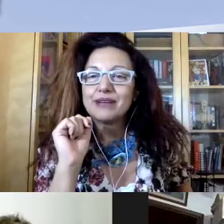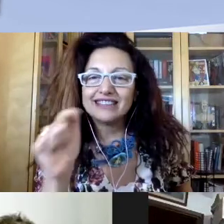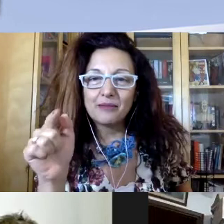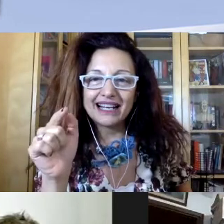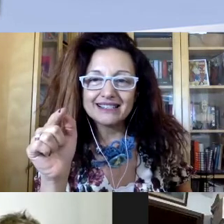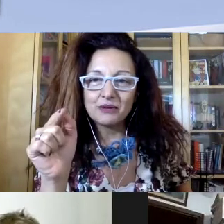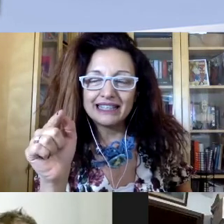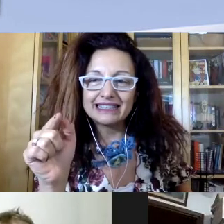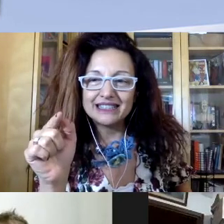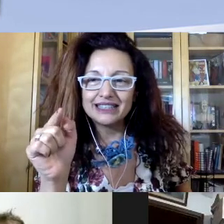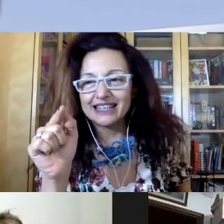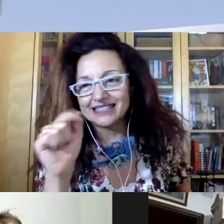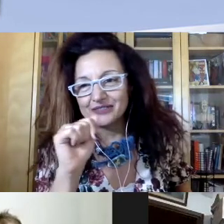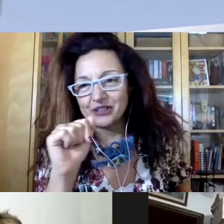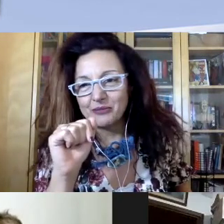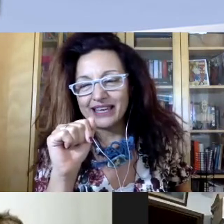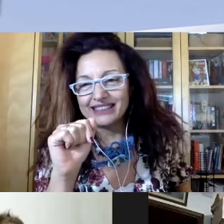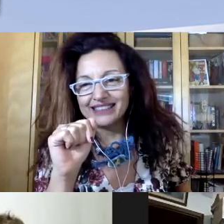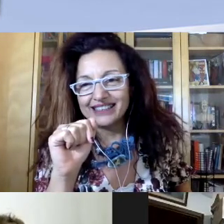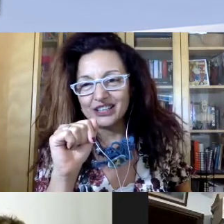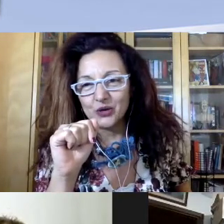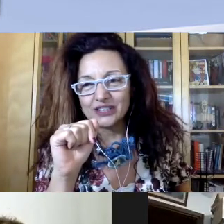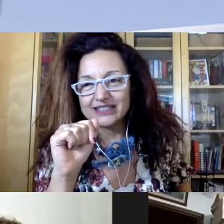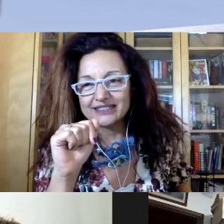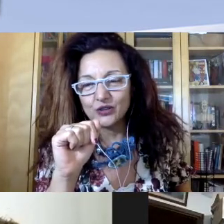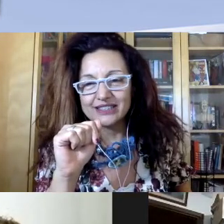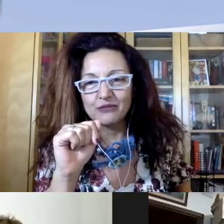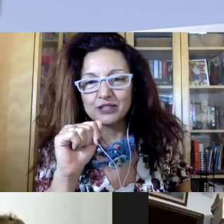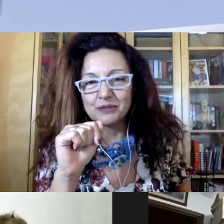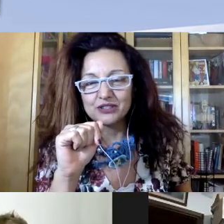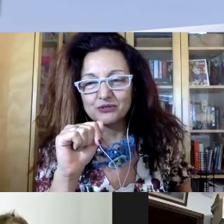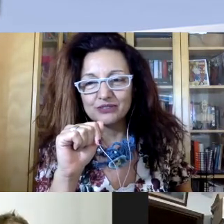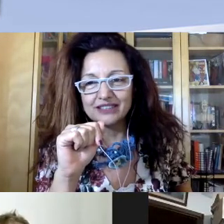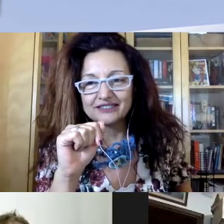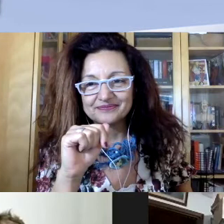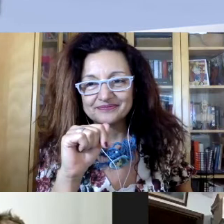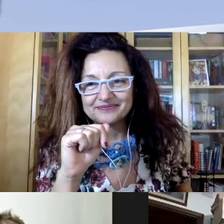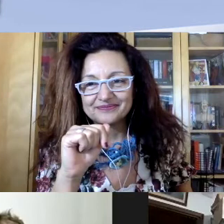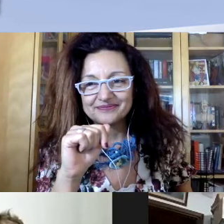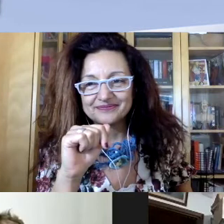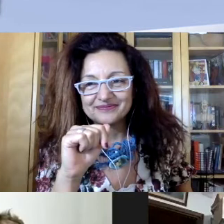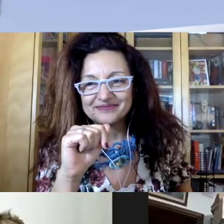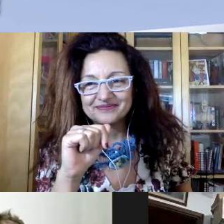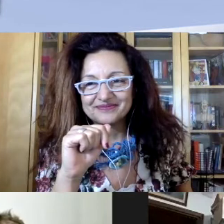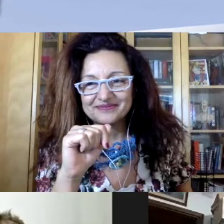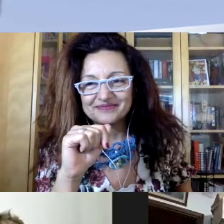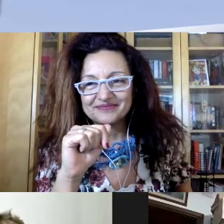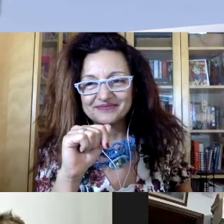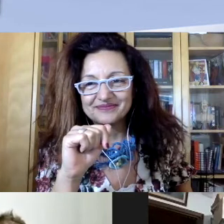Grazie Matteo. Andiamo a casa Gualerzi, grazie davvero a Mary e a Loris. Loris, hai un'espressione? Grazie a voi.